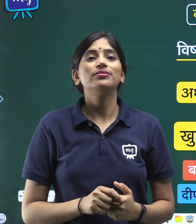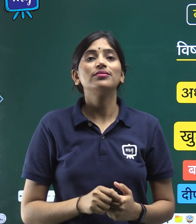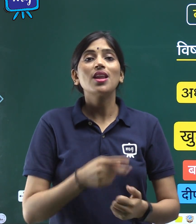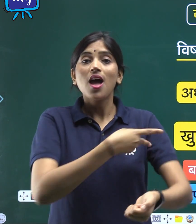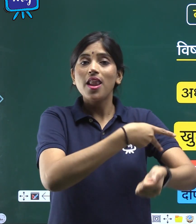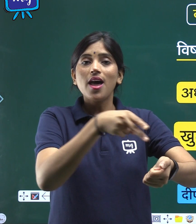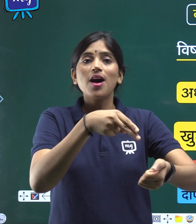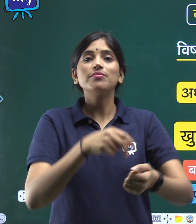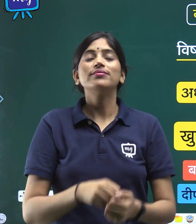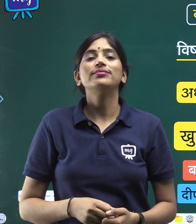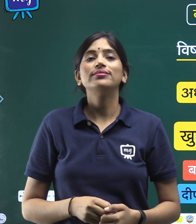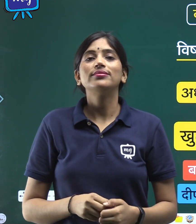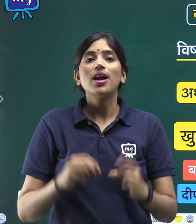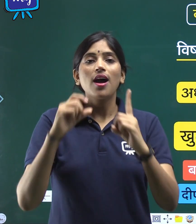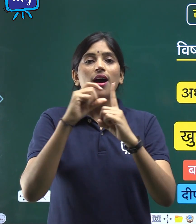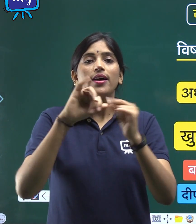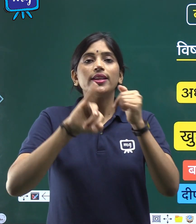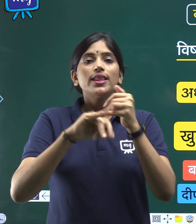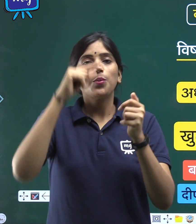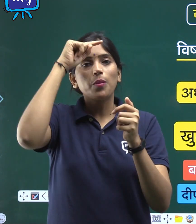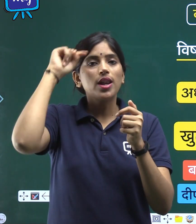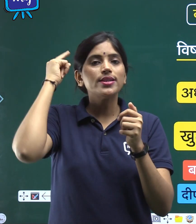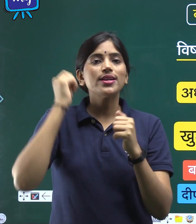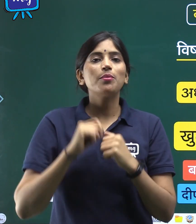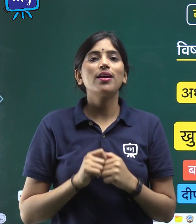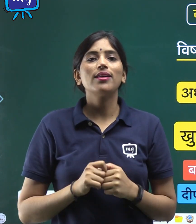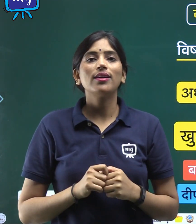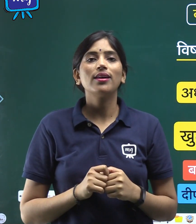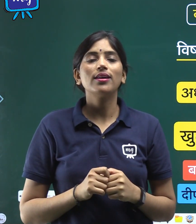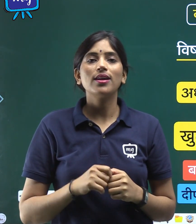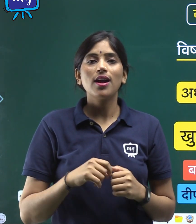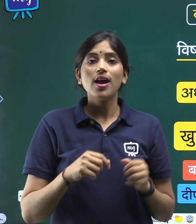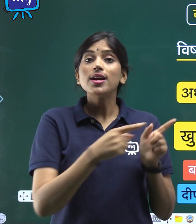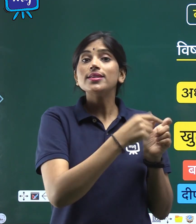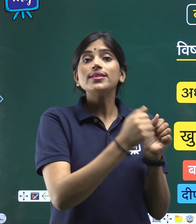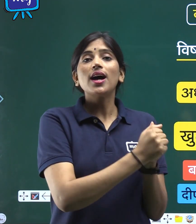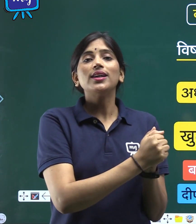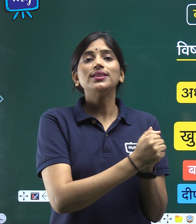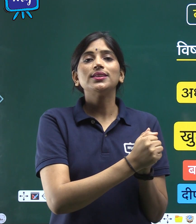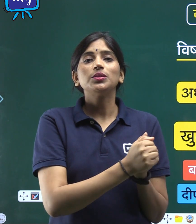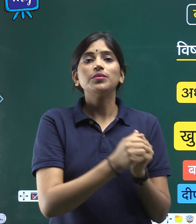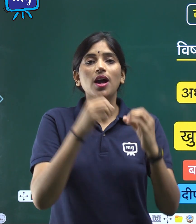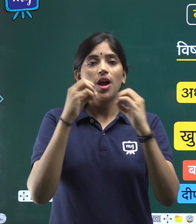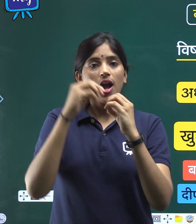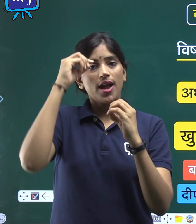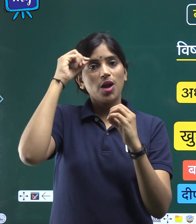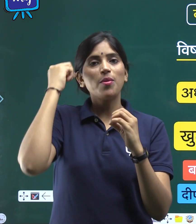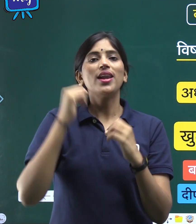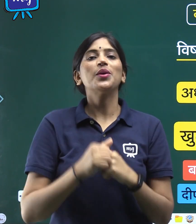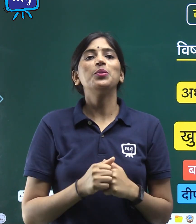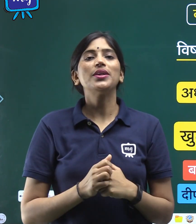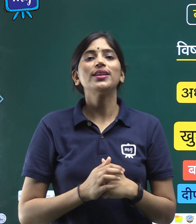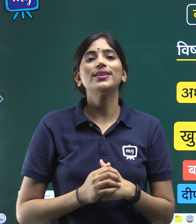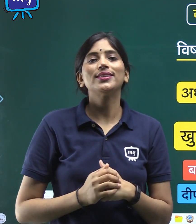मेरा नाम दीपमाला शर्मा, मेरे साथ बाला